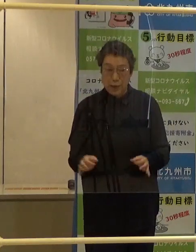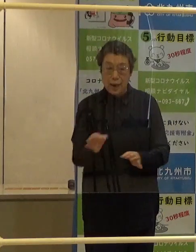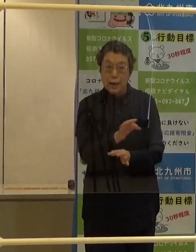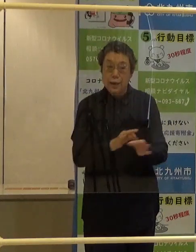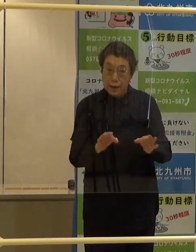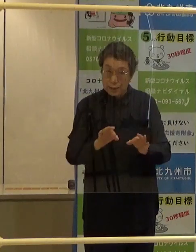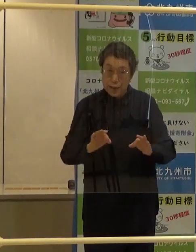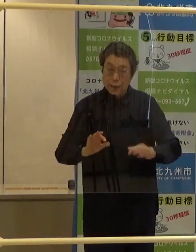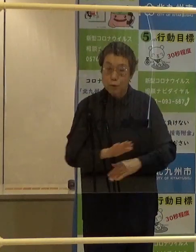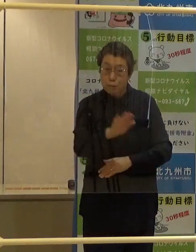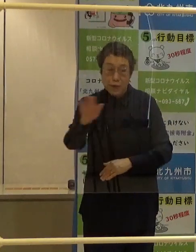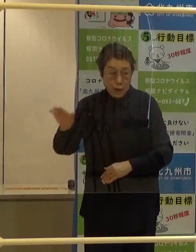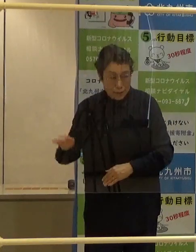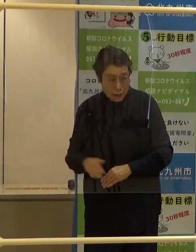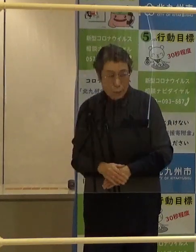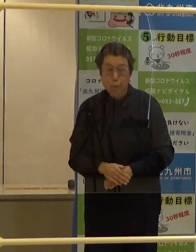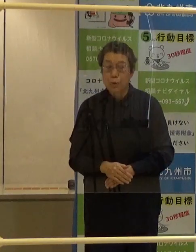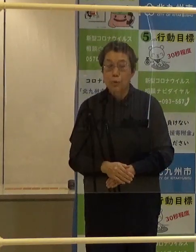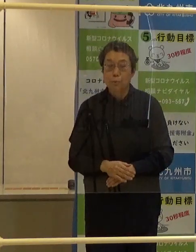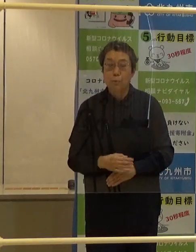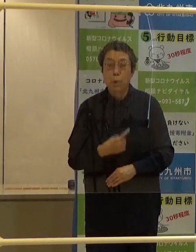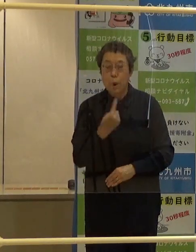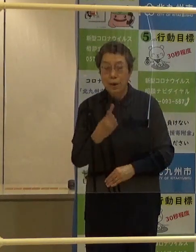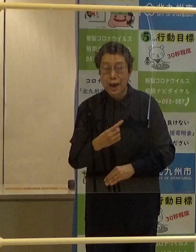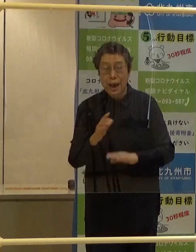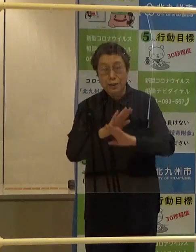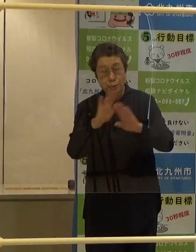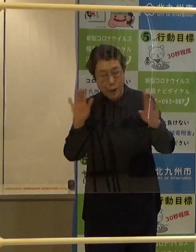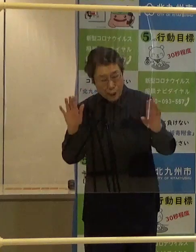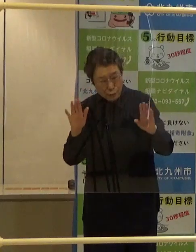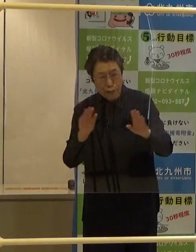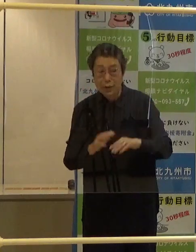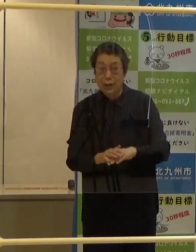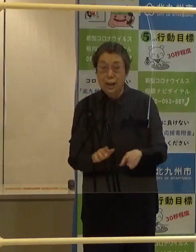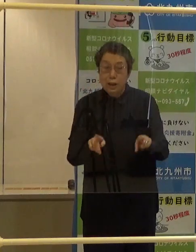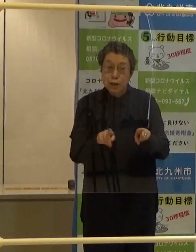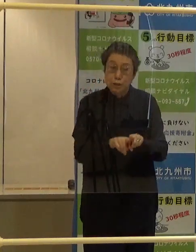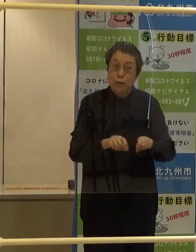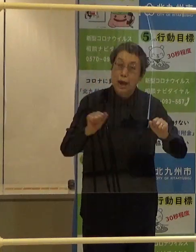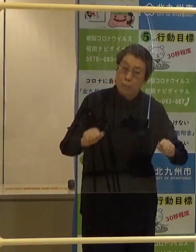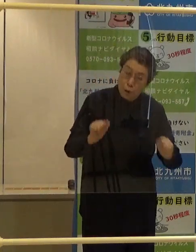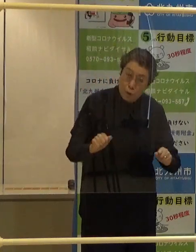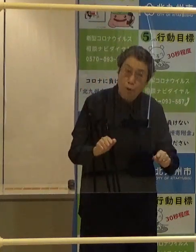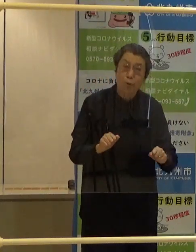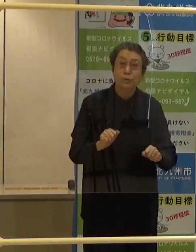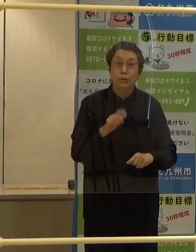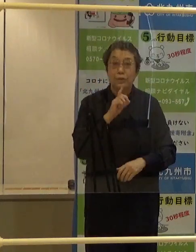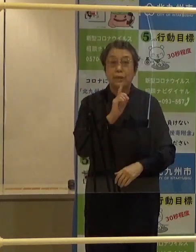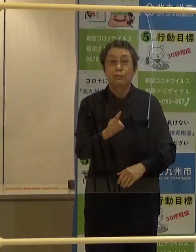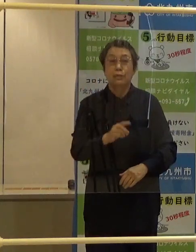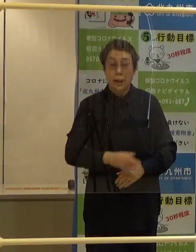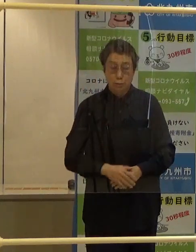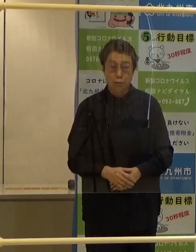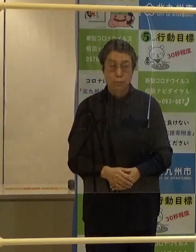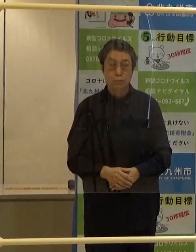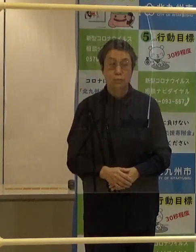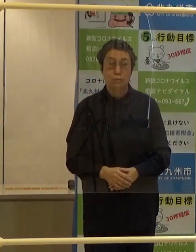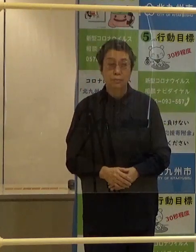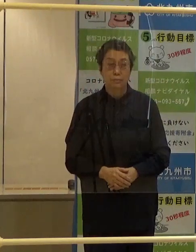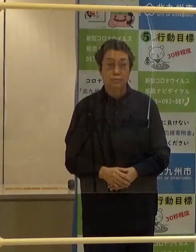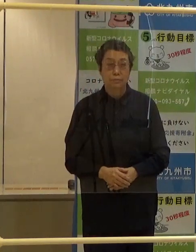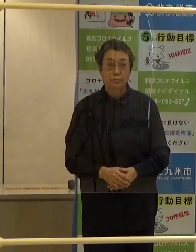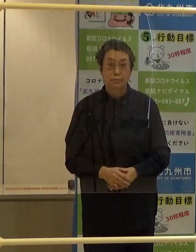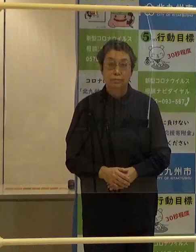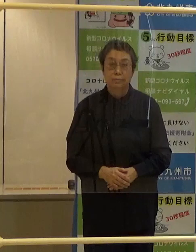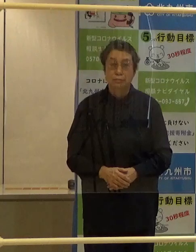経済活動の再開に向けて、ご一緒に汗をかきましょうと、まあ、こういう基本的スタンスでございますので、経済